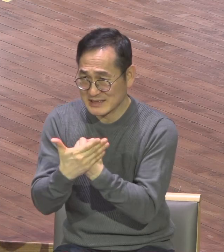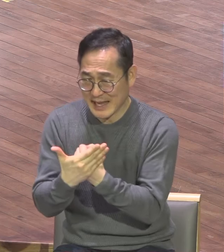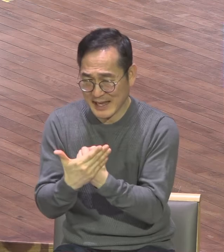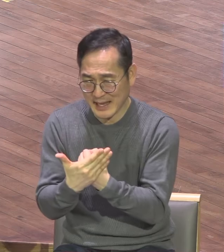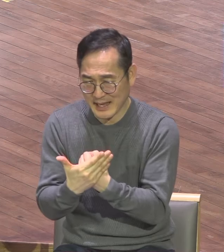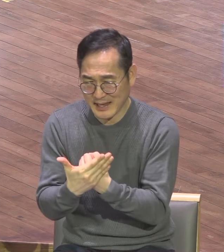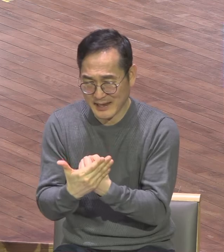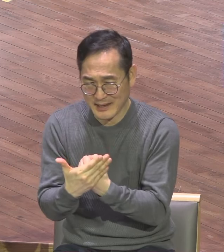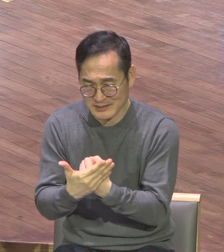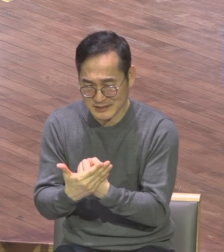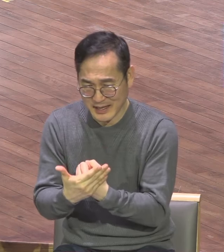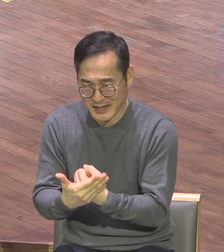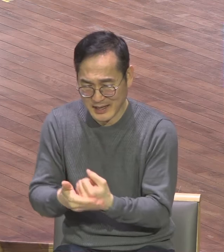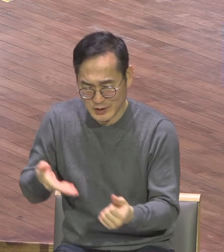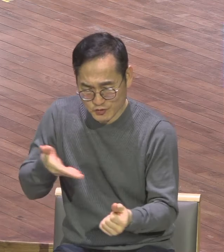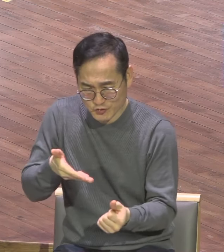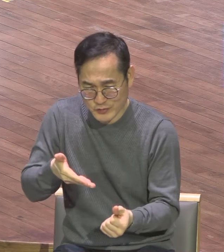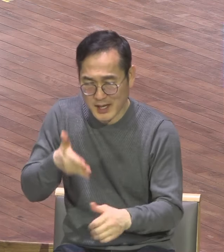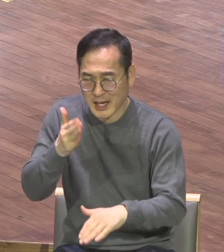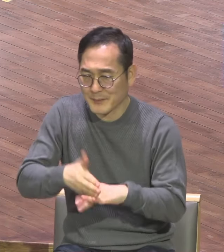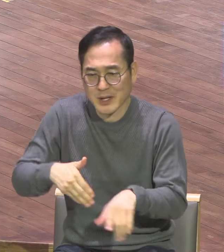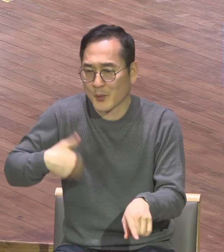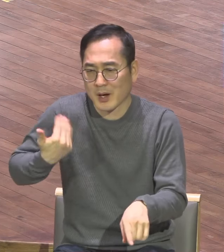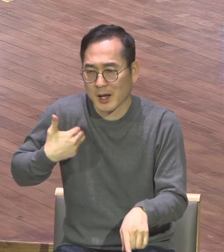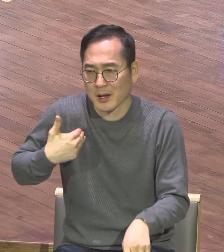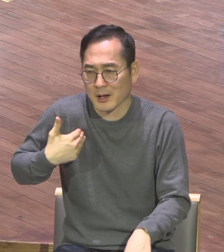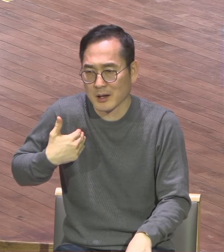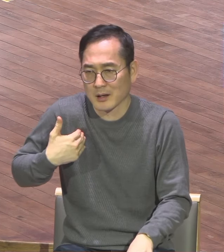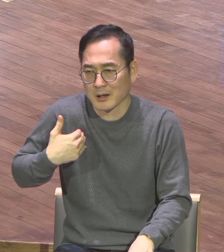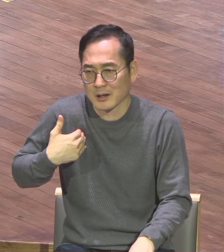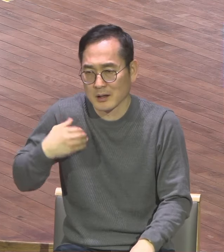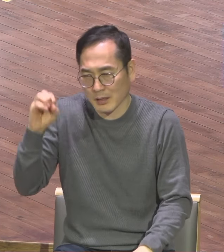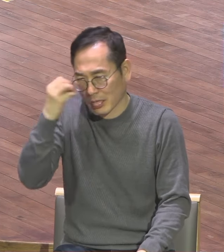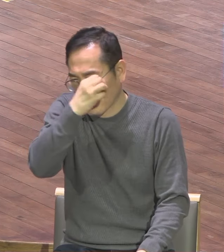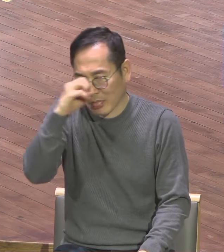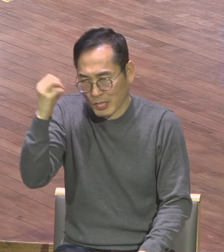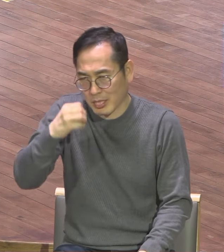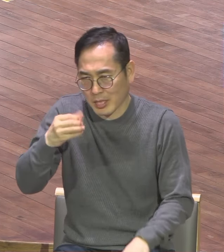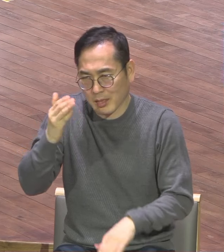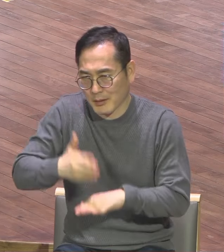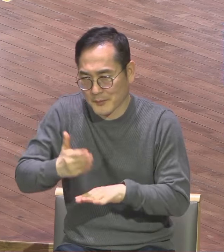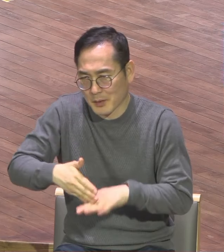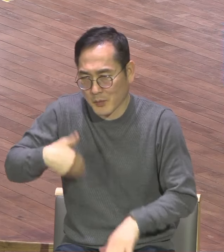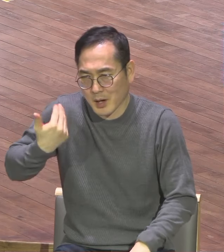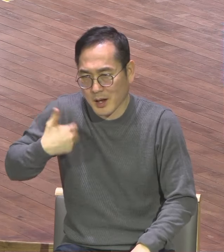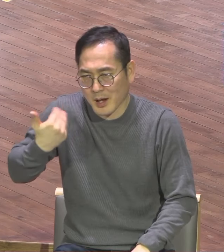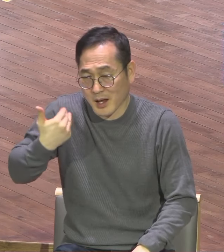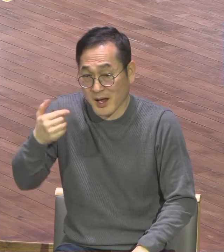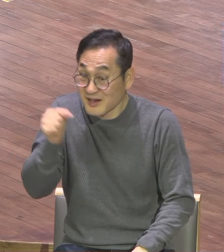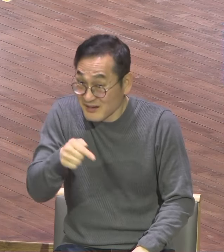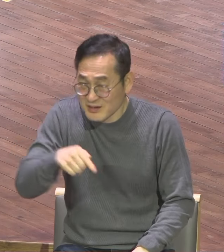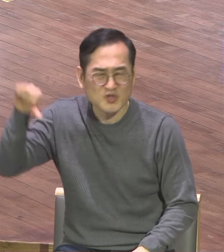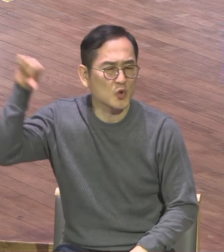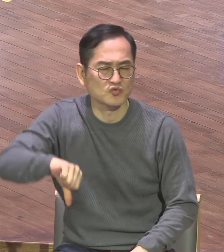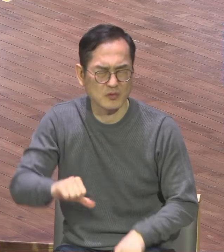드리고 살아가면서도 감사하는 마음이 나지 않는 메마른 심령으로 사람들을 저주하실